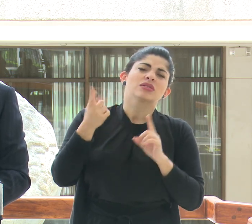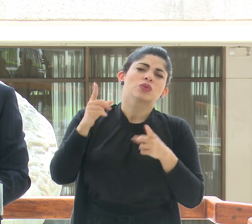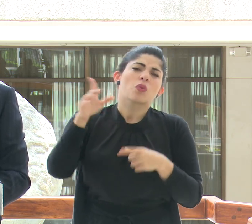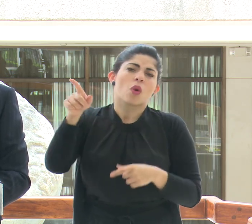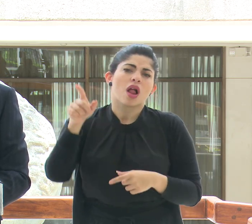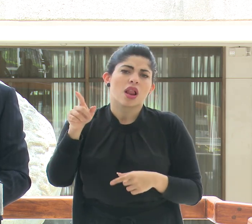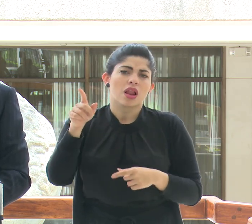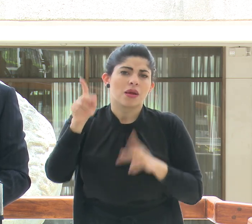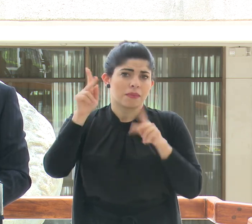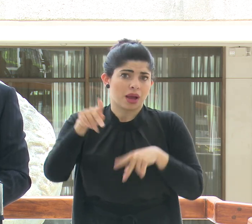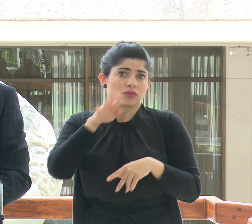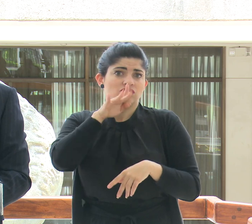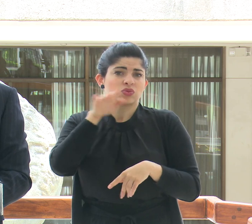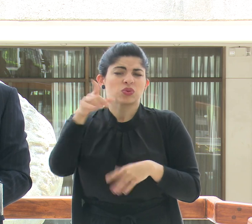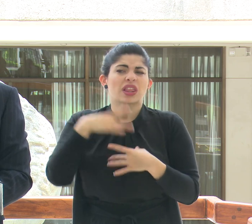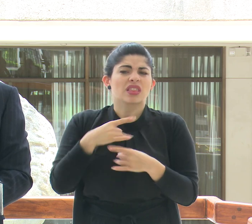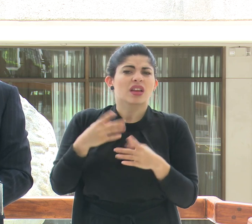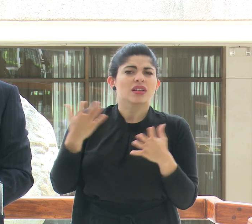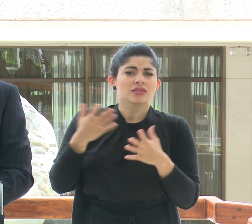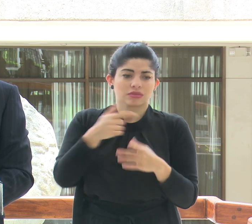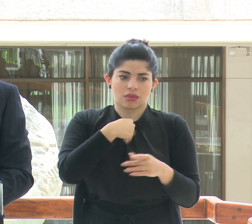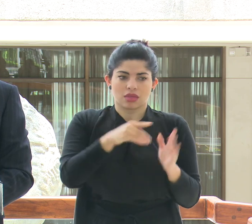quien emite. Tiene ese derecho.